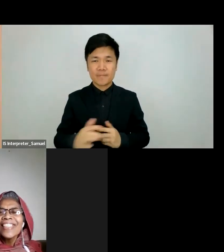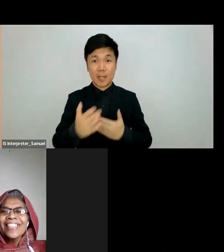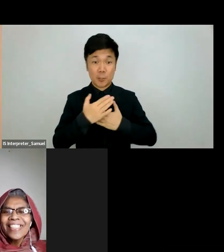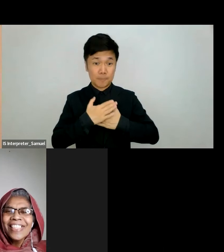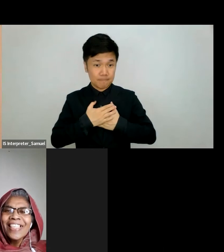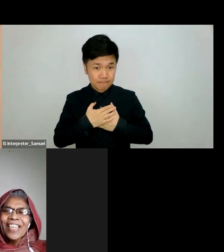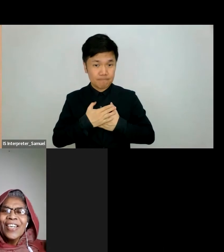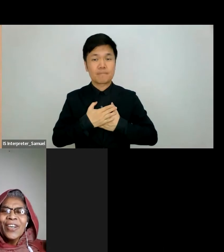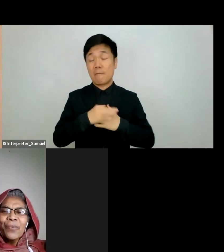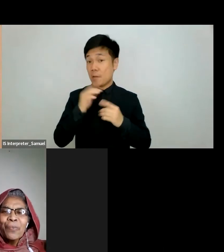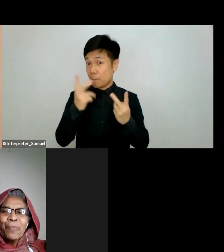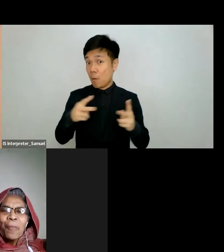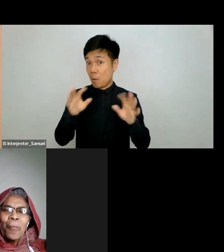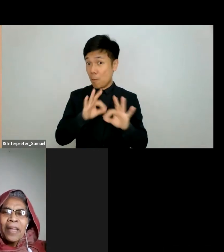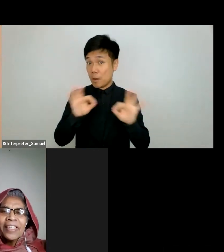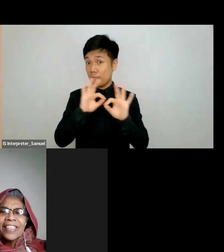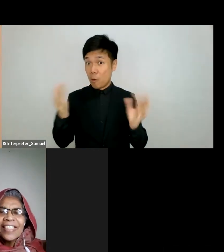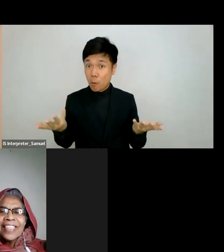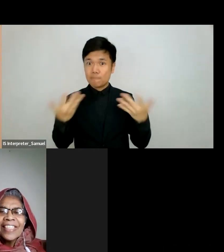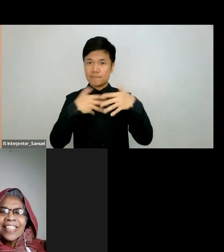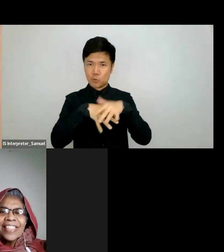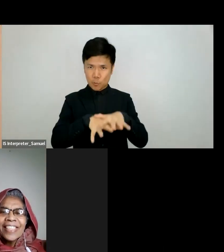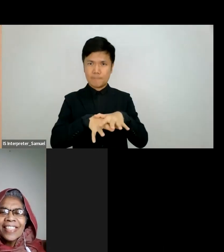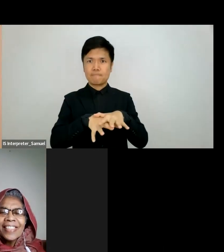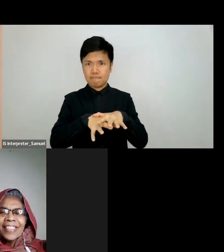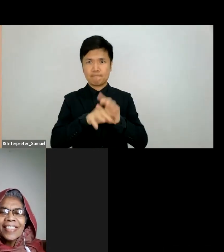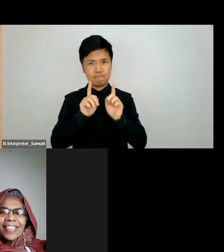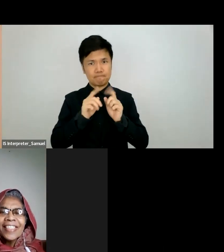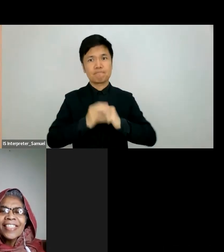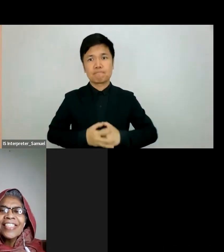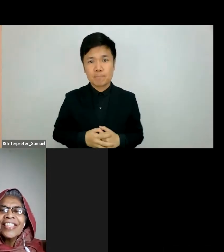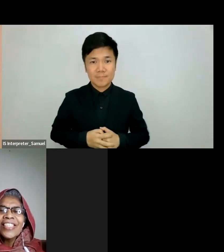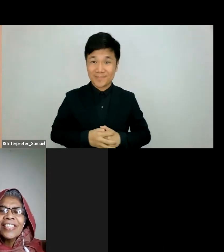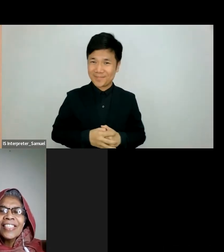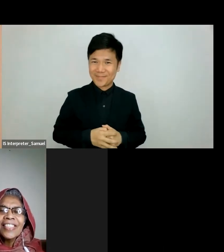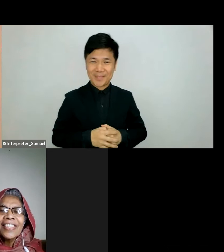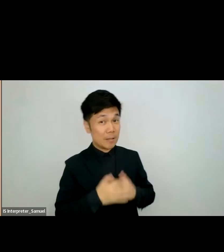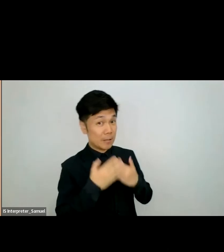inclus et la question les touchant intégrée